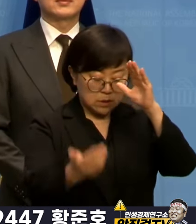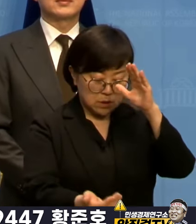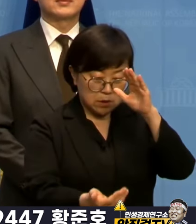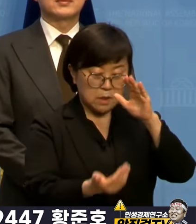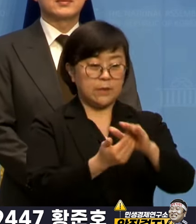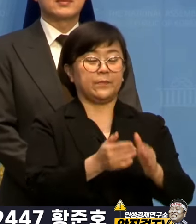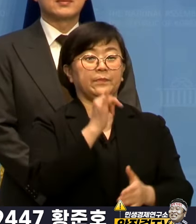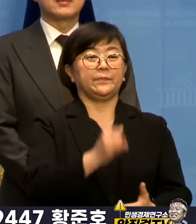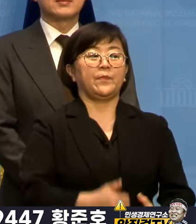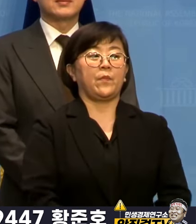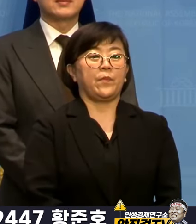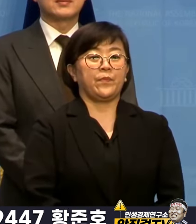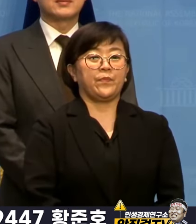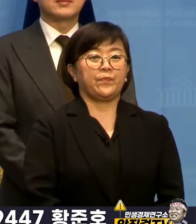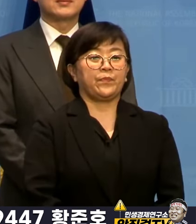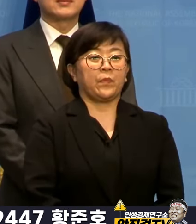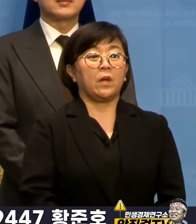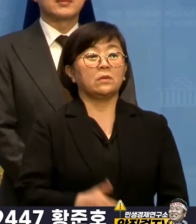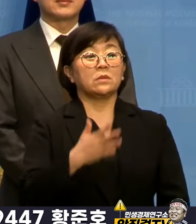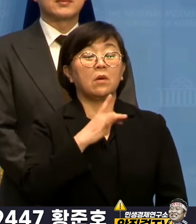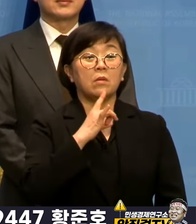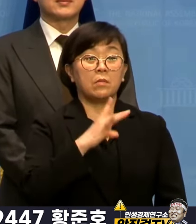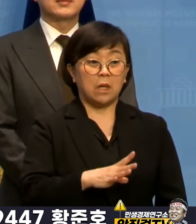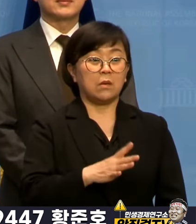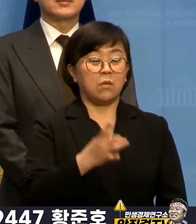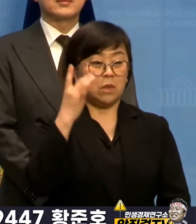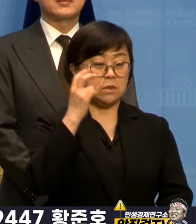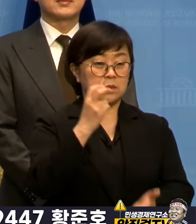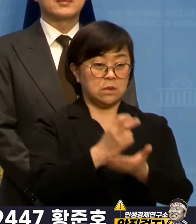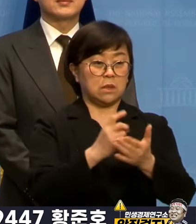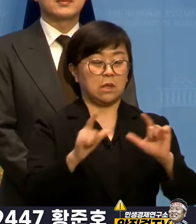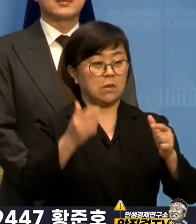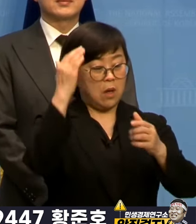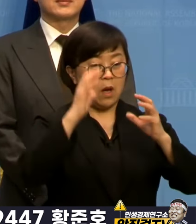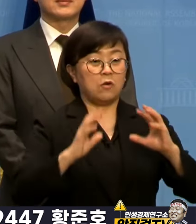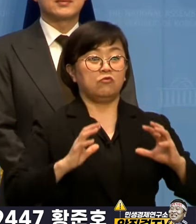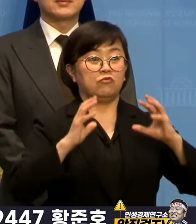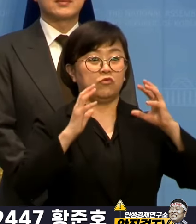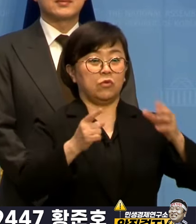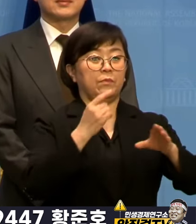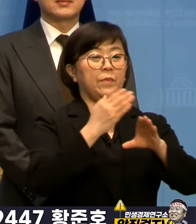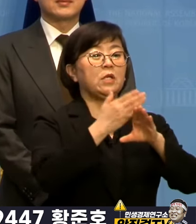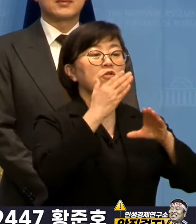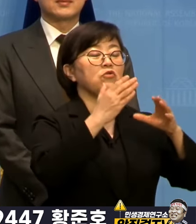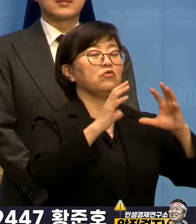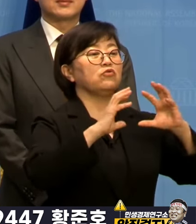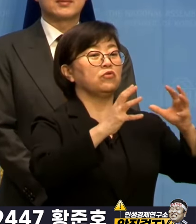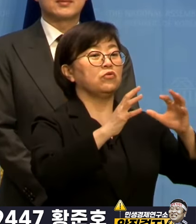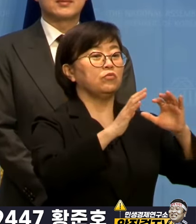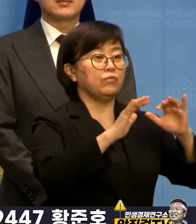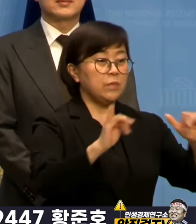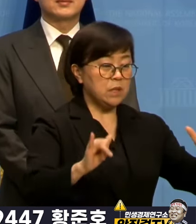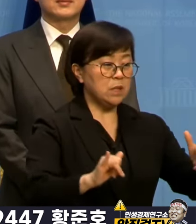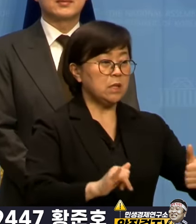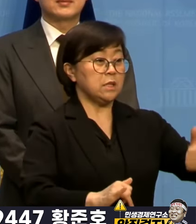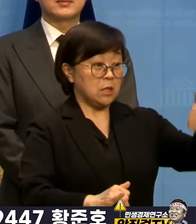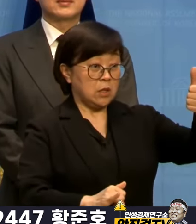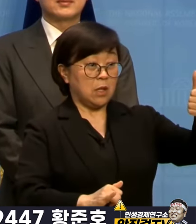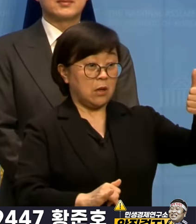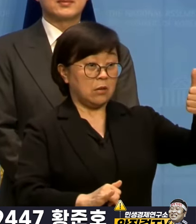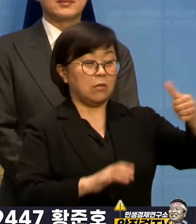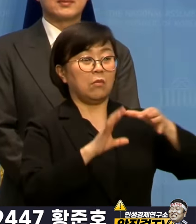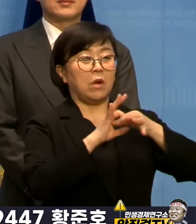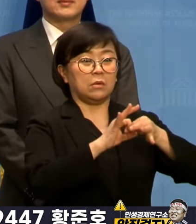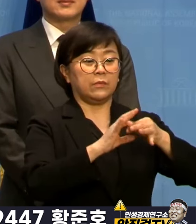다했던 것입니다. 이것은 저만의 원칙이 아닙니다. 대한민국은 민주공화국이라는 조항을 통해